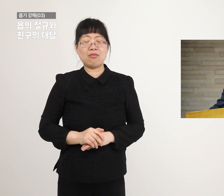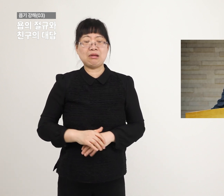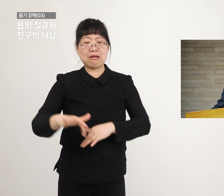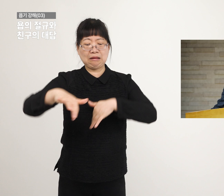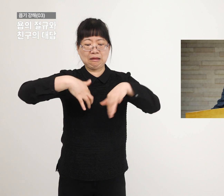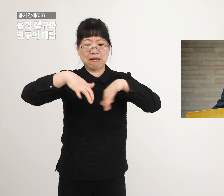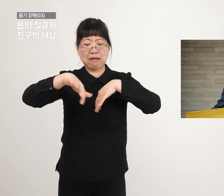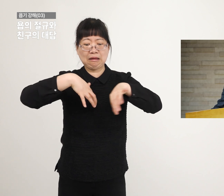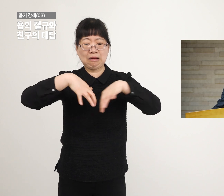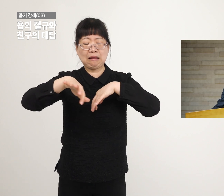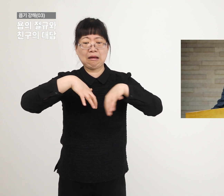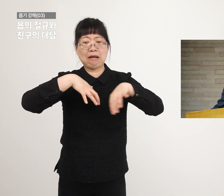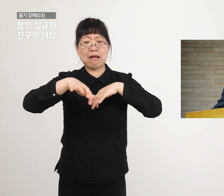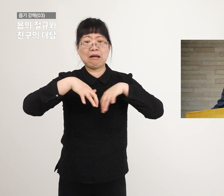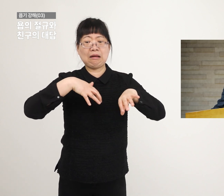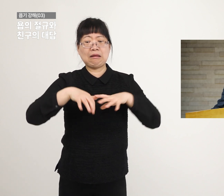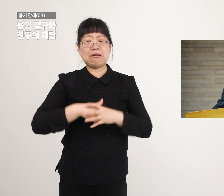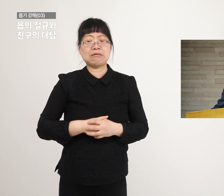길거리에서